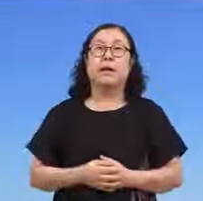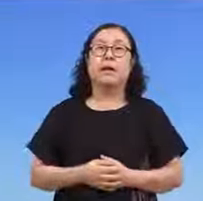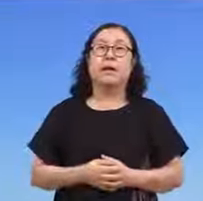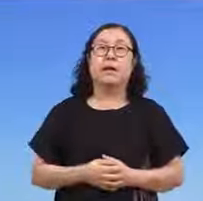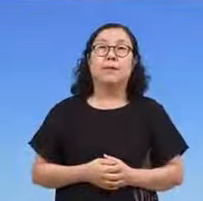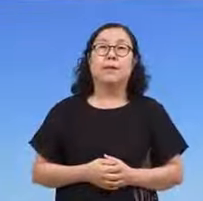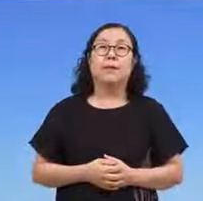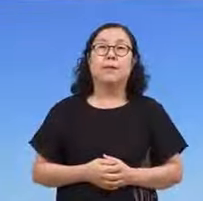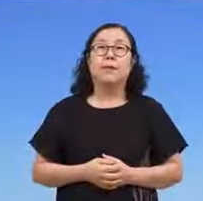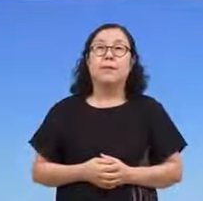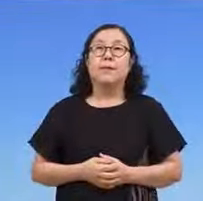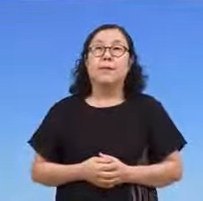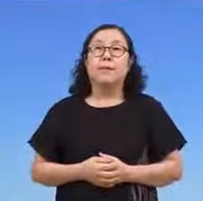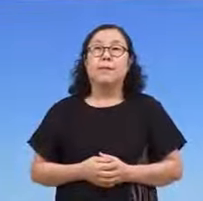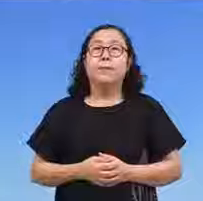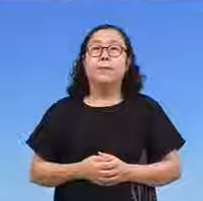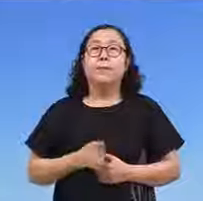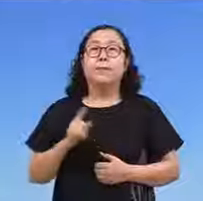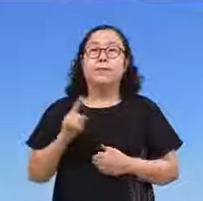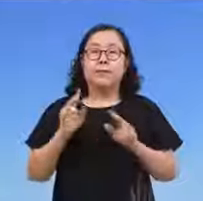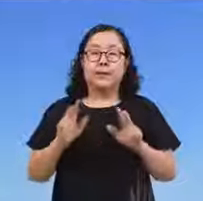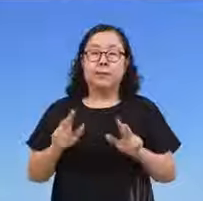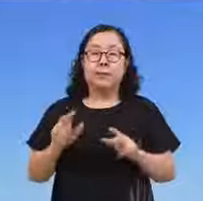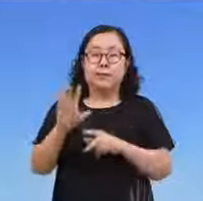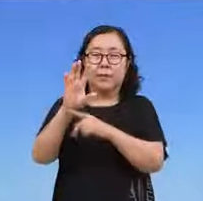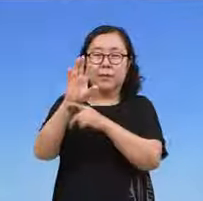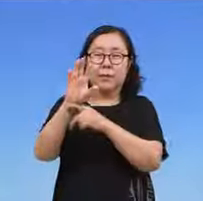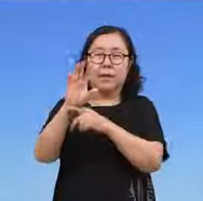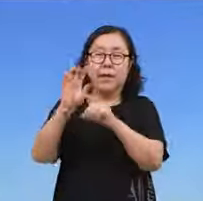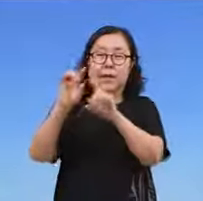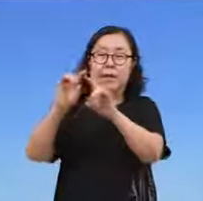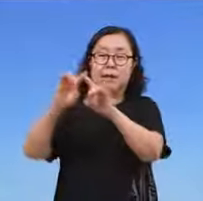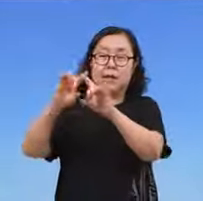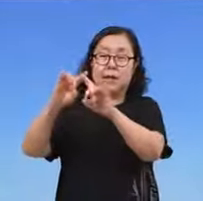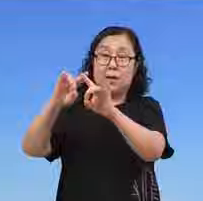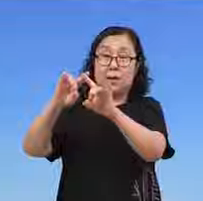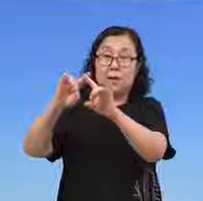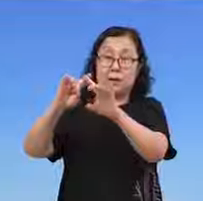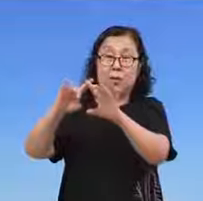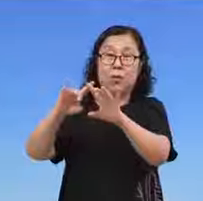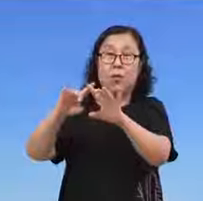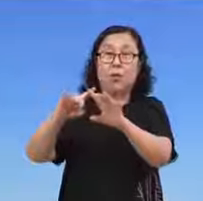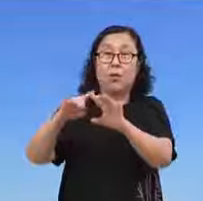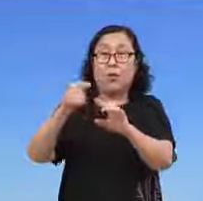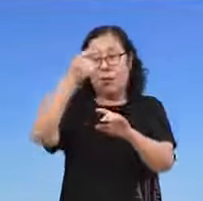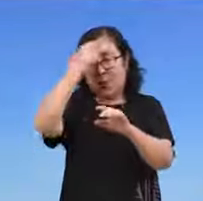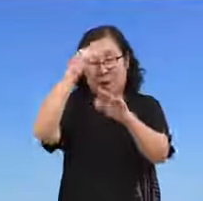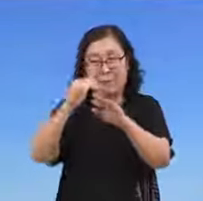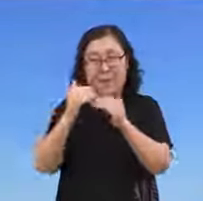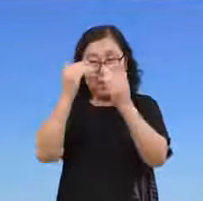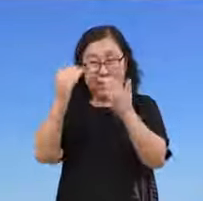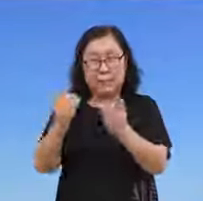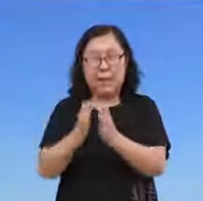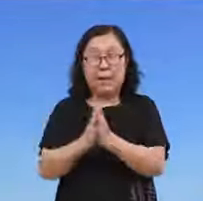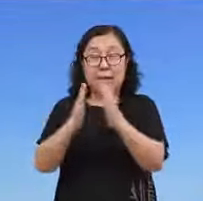이게 모여서 예배를 드려야 확인이 되는데, 우리 집에서라도 손들어 보세요. 저한테 밥 얻어 먹어본